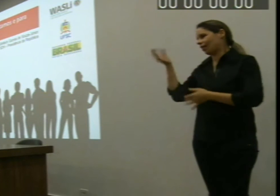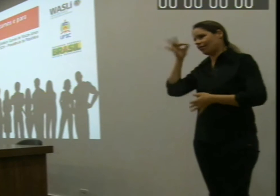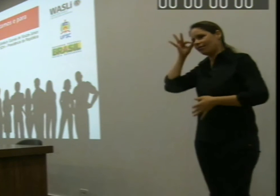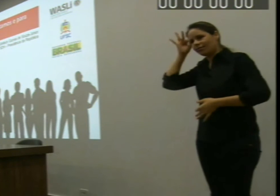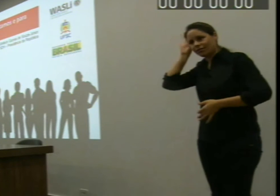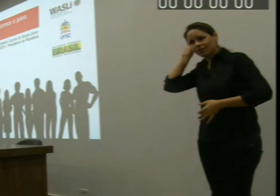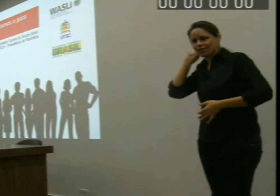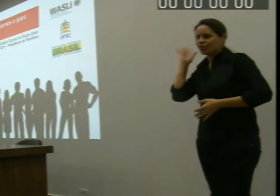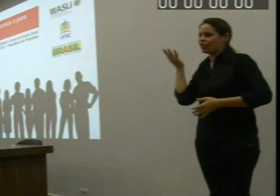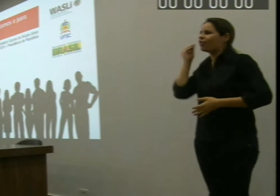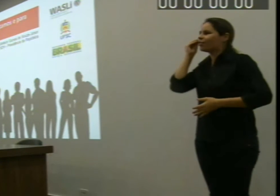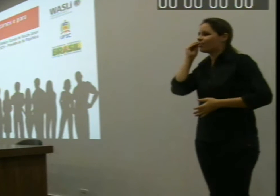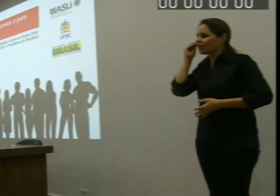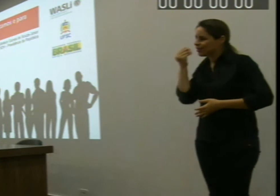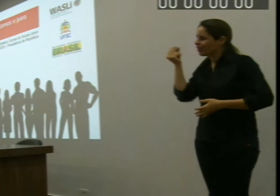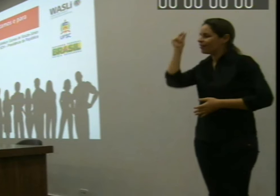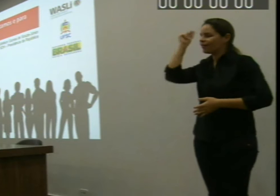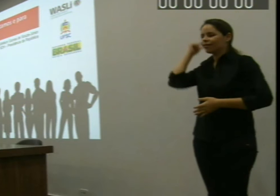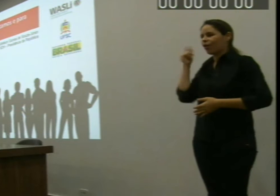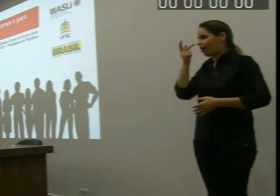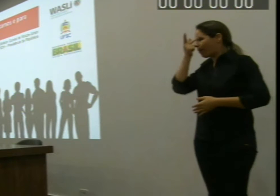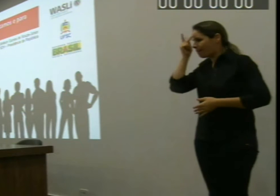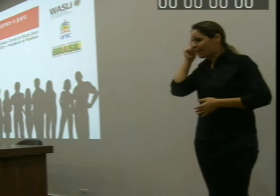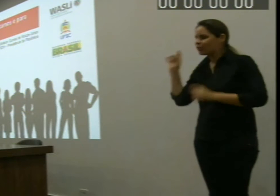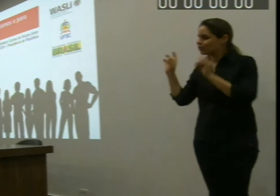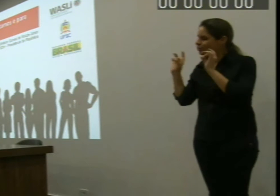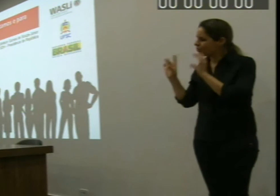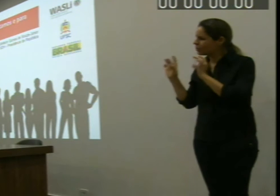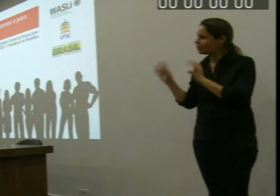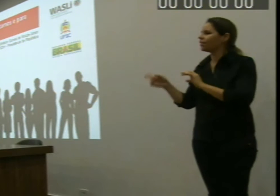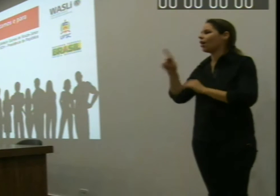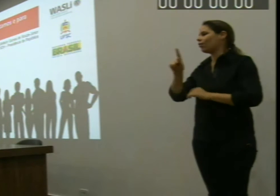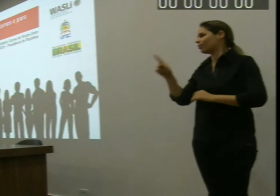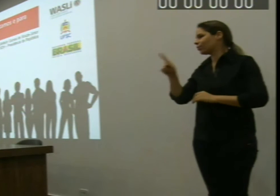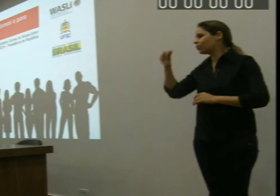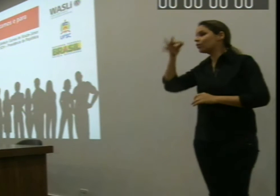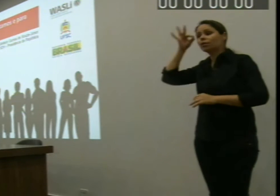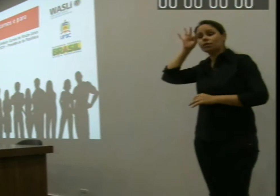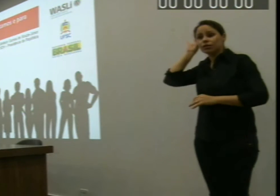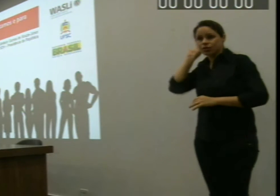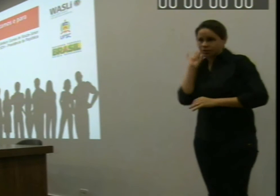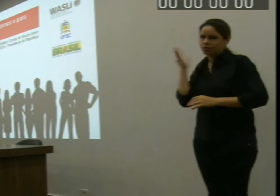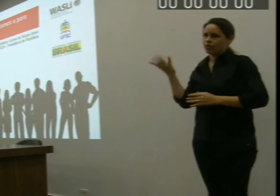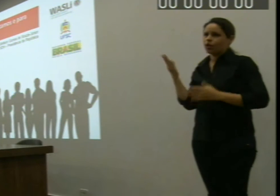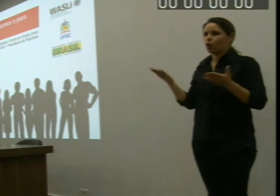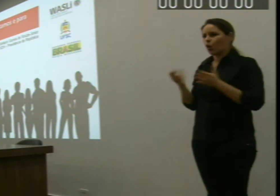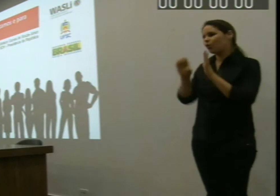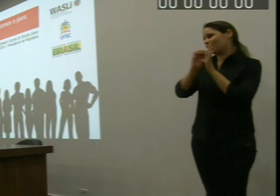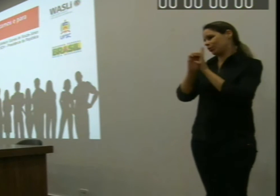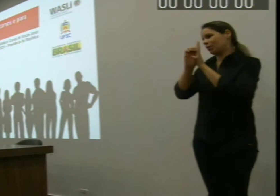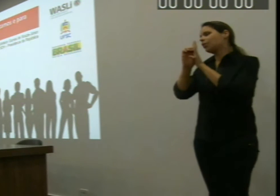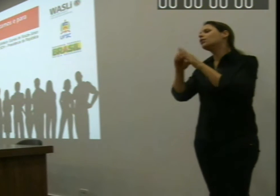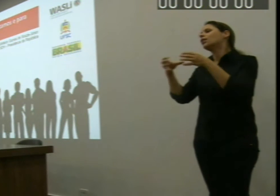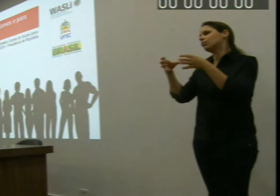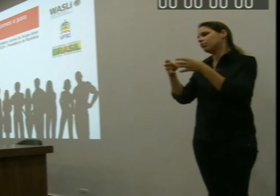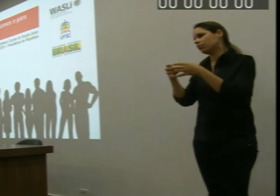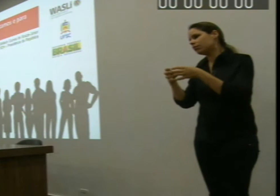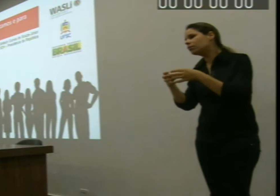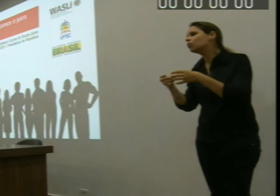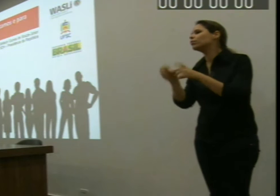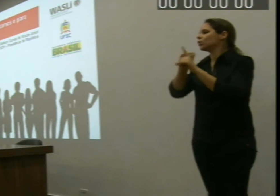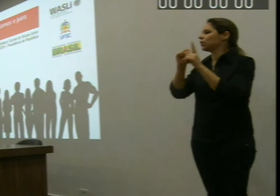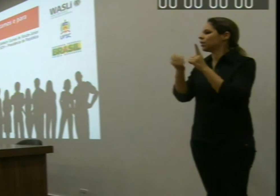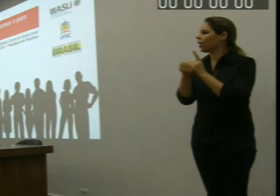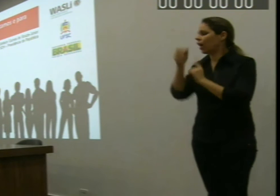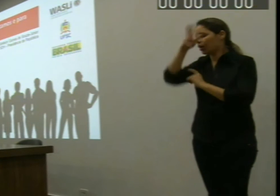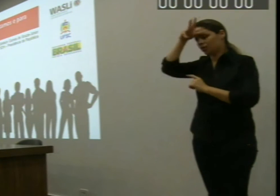experiência com essa pessoa tão especial que é a professora Shirley que é o ícone da da comunidade surda su mato grossense a gente não não pode ter a